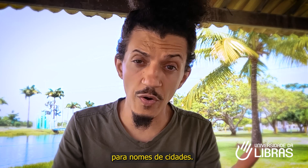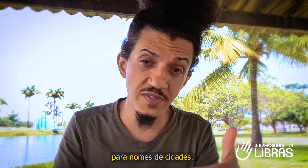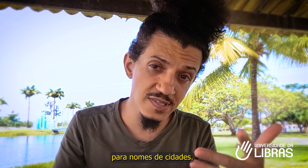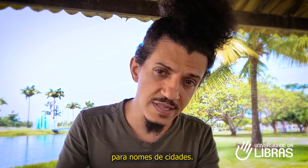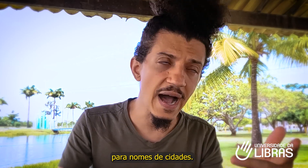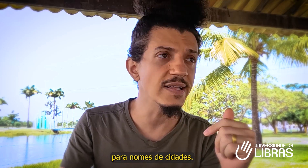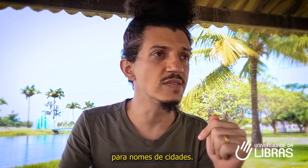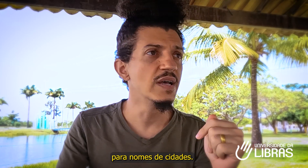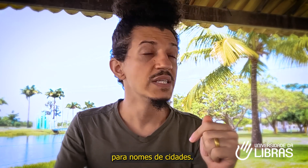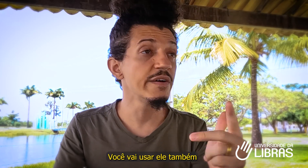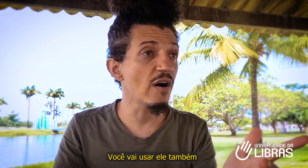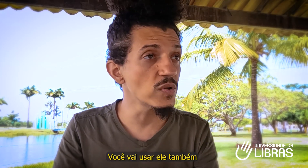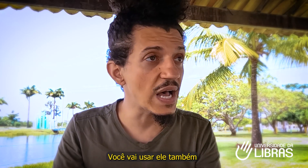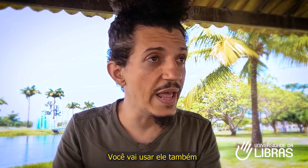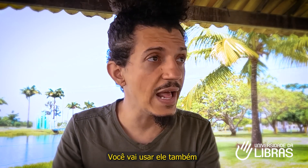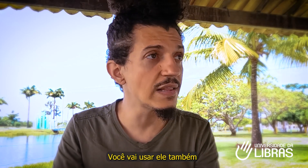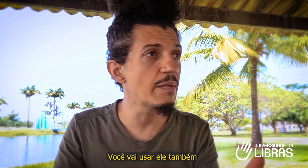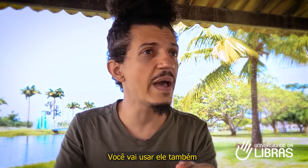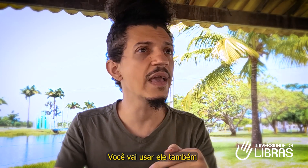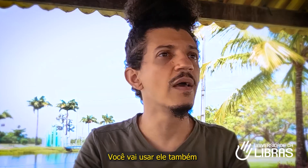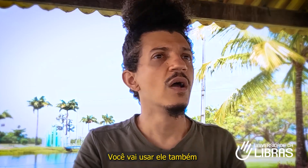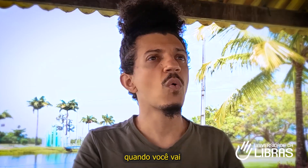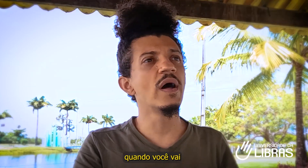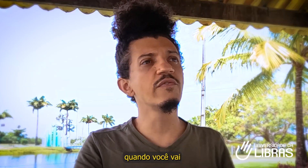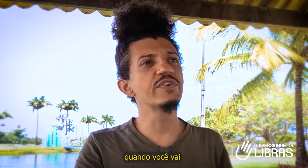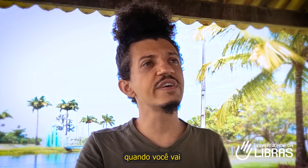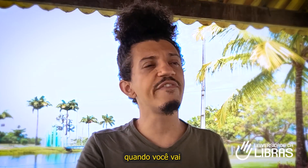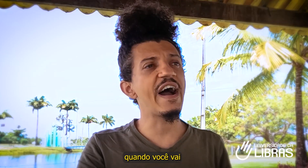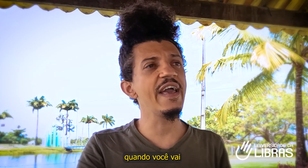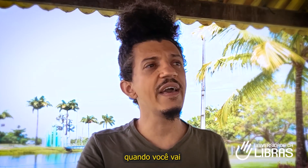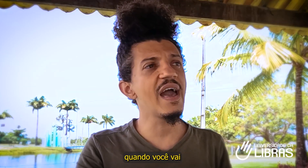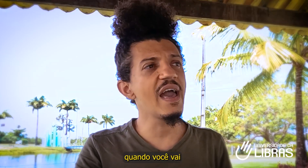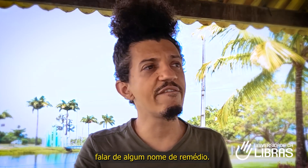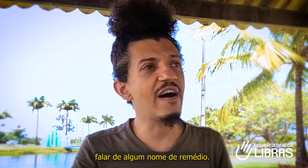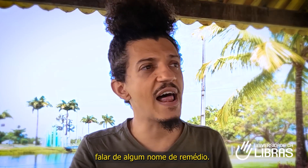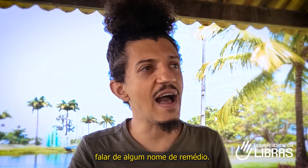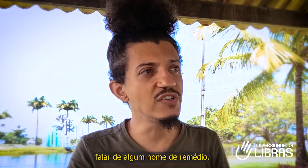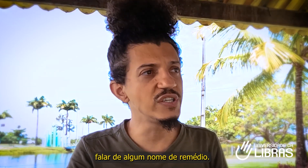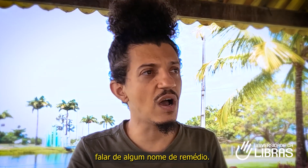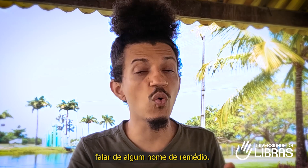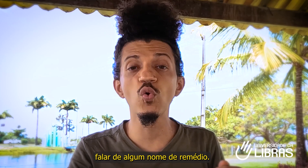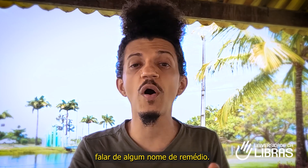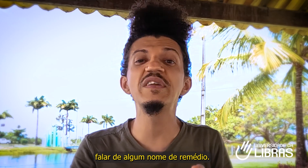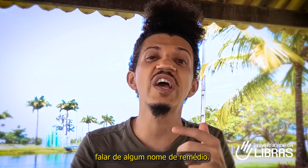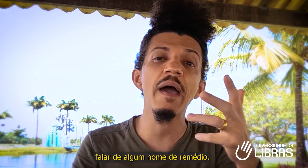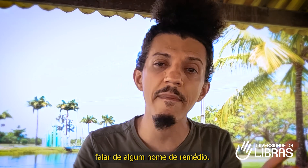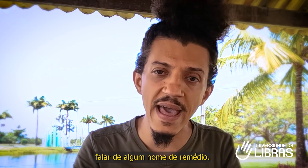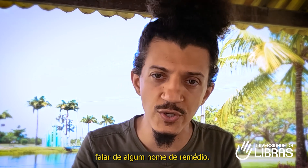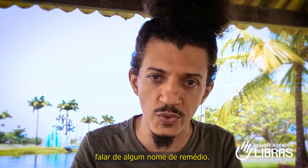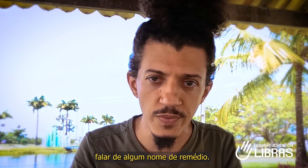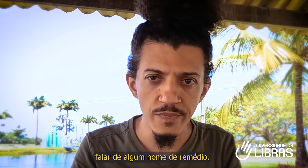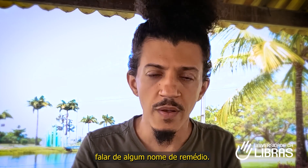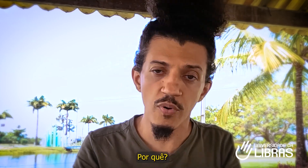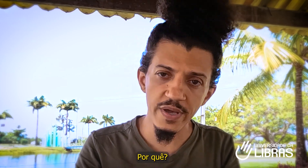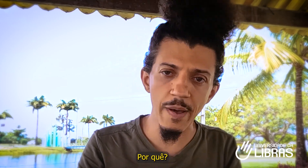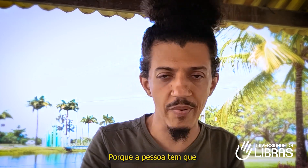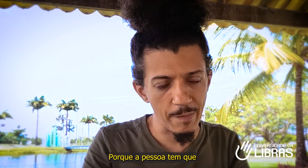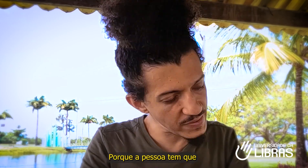nomes de cidades. Você vai usar ele também quando você vai falar de algum nome de remédio. Por quê? Porque a pessoa